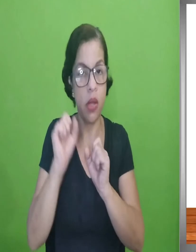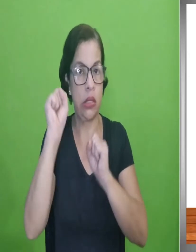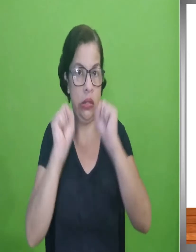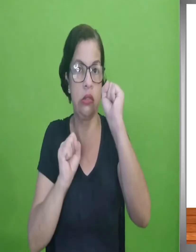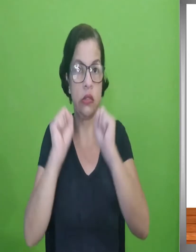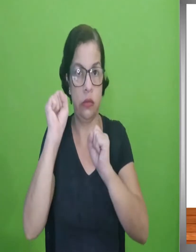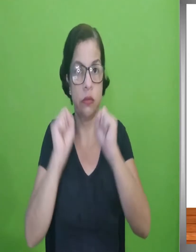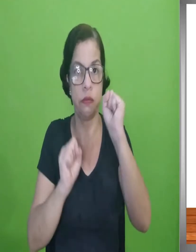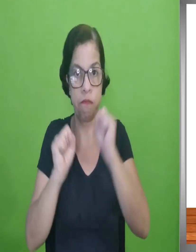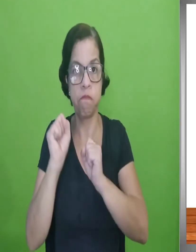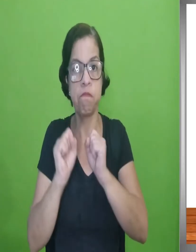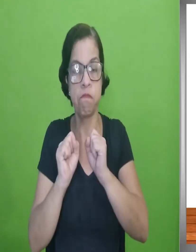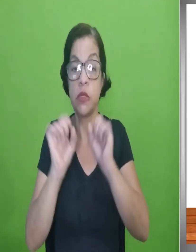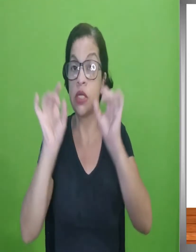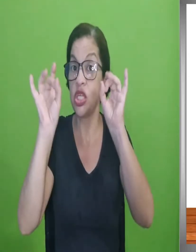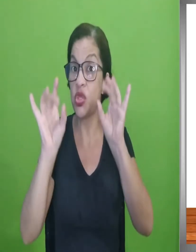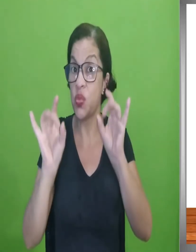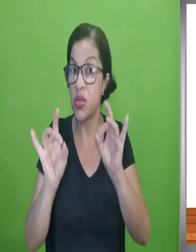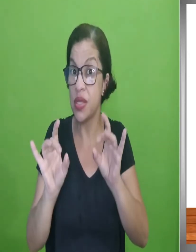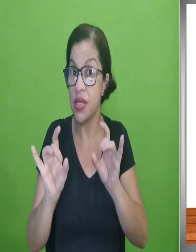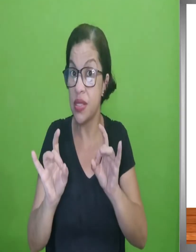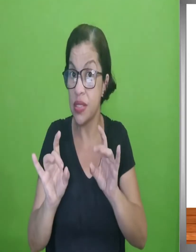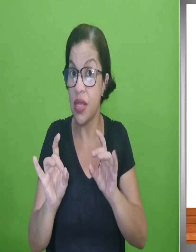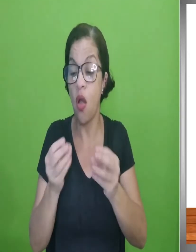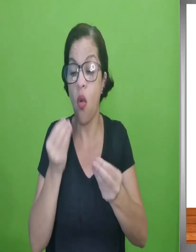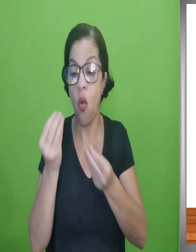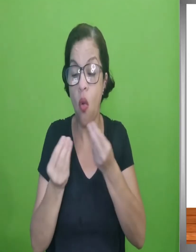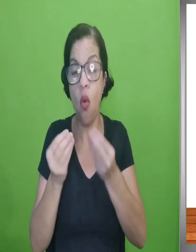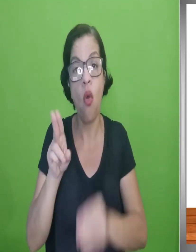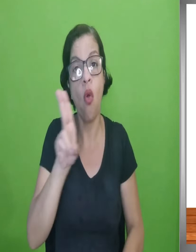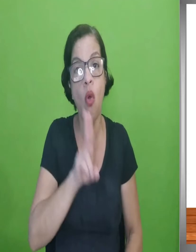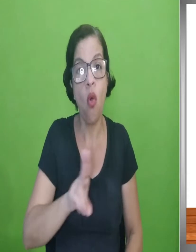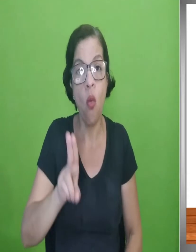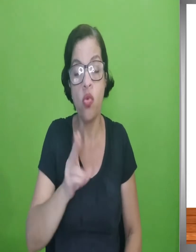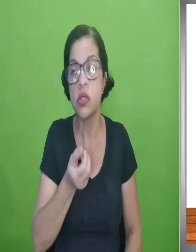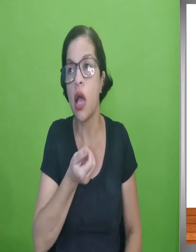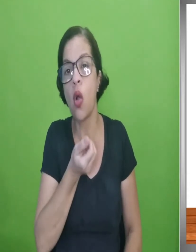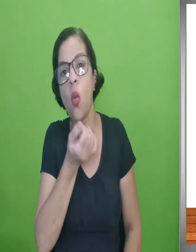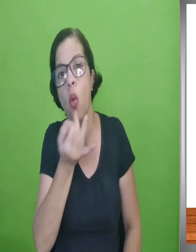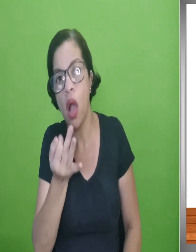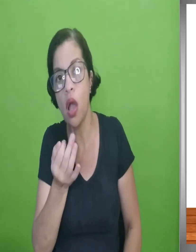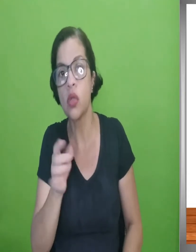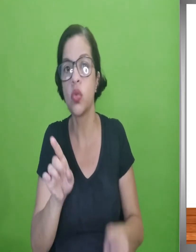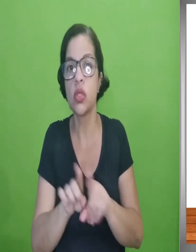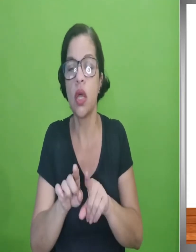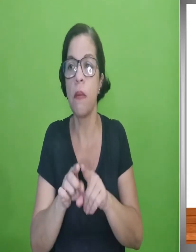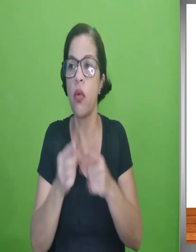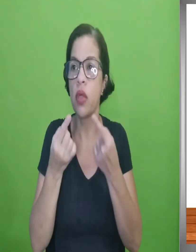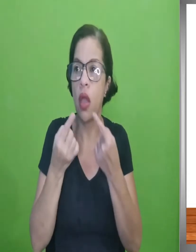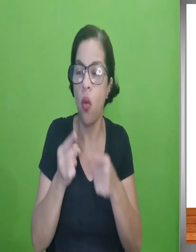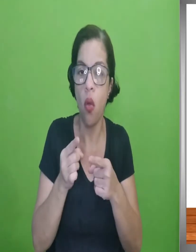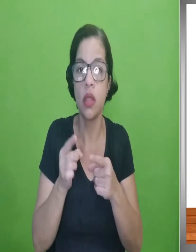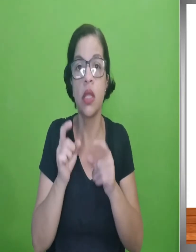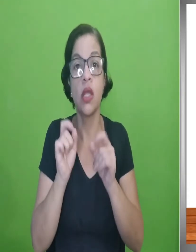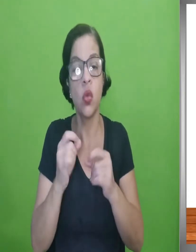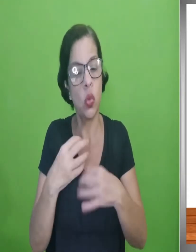pelo fabricante, com especial atenção à indicação clínica, doses, contraindicações e